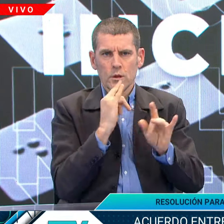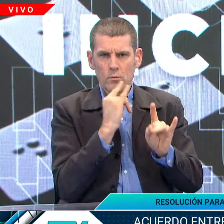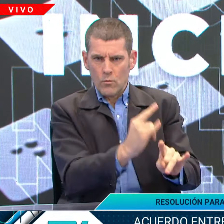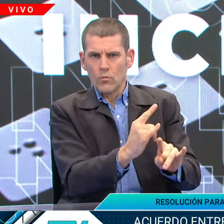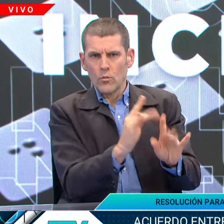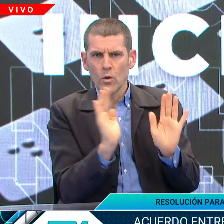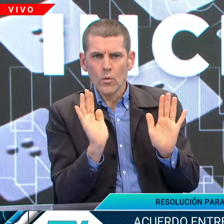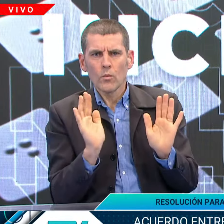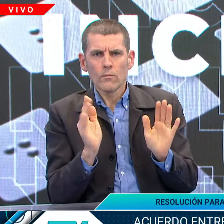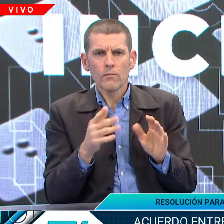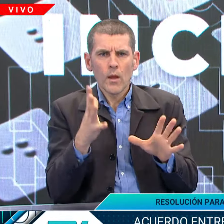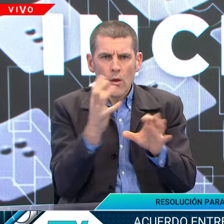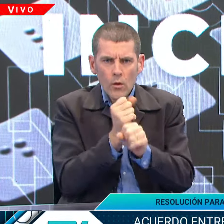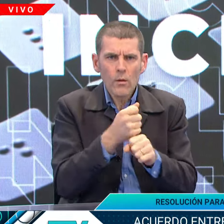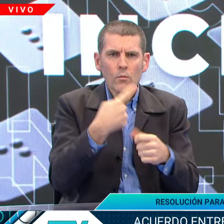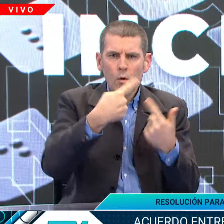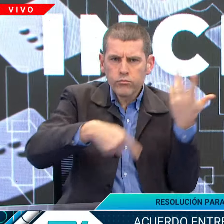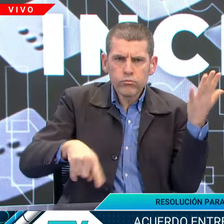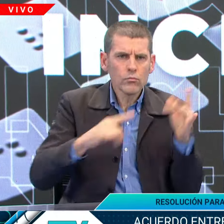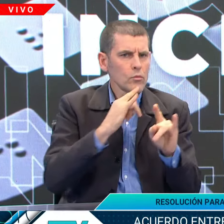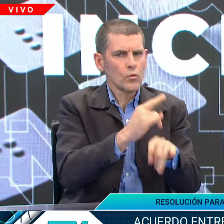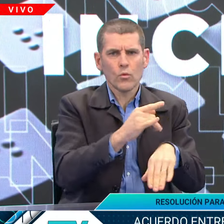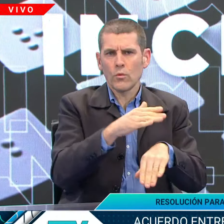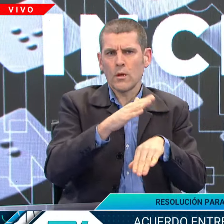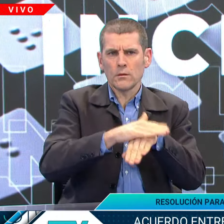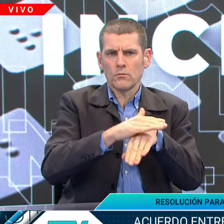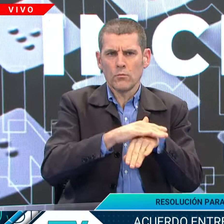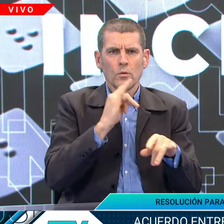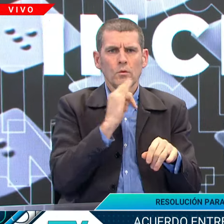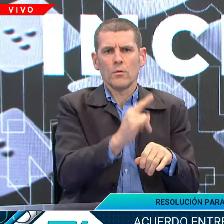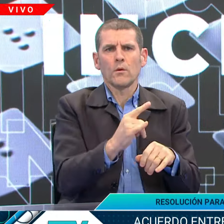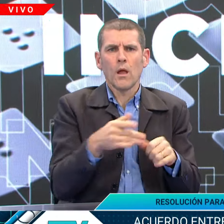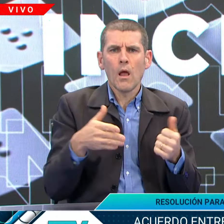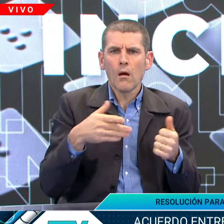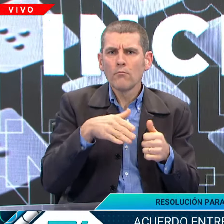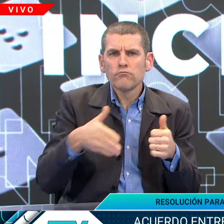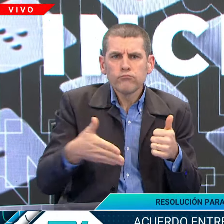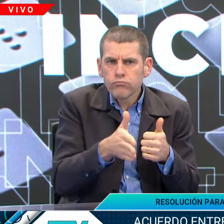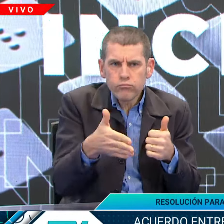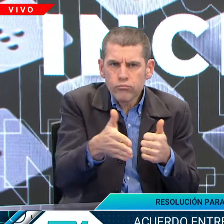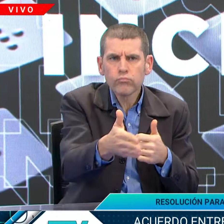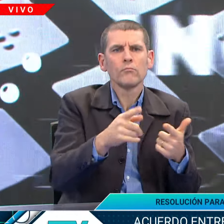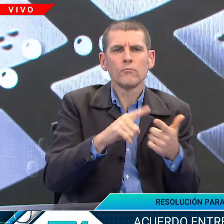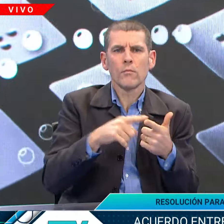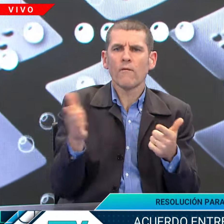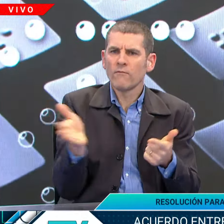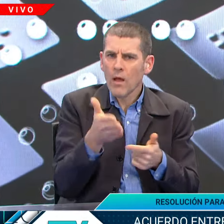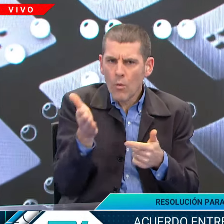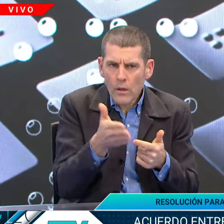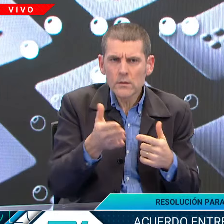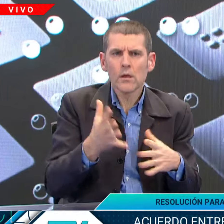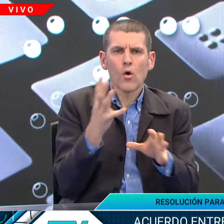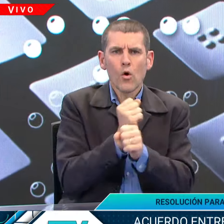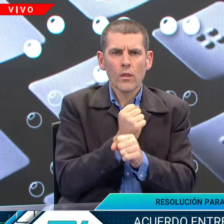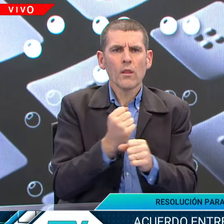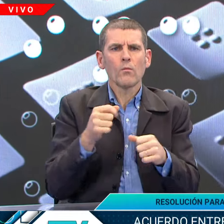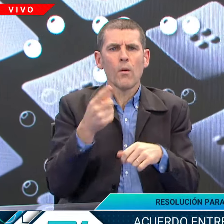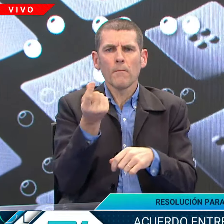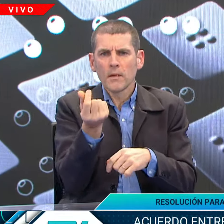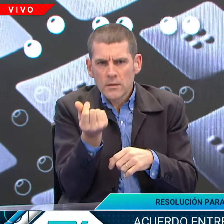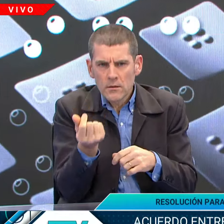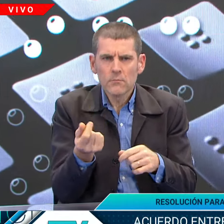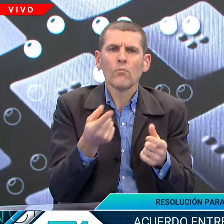competencias sobre estas líneas, incluyendo la definición de recorridos, frecuencias y tarifas. Este